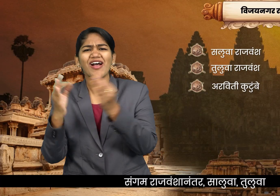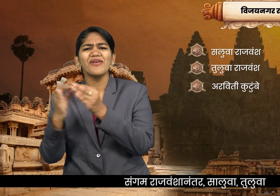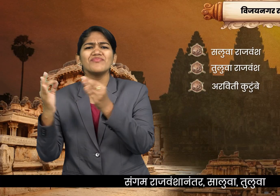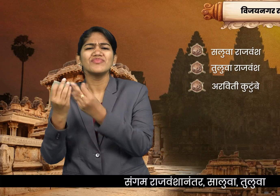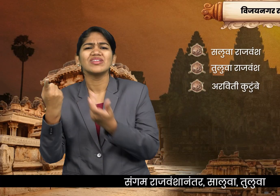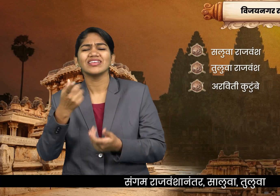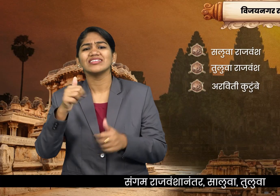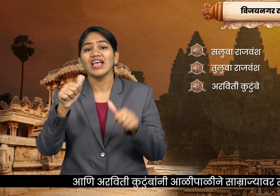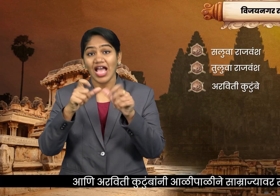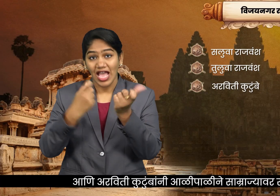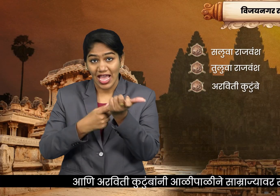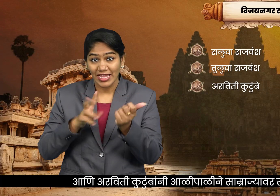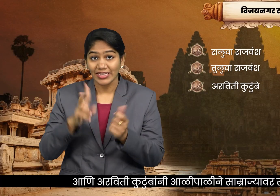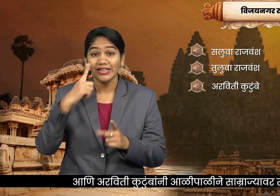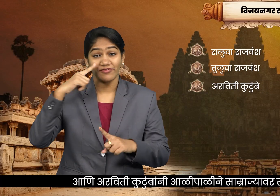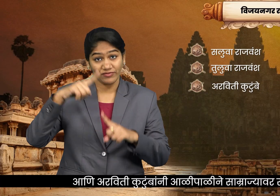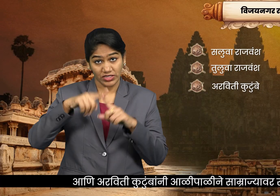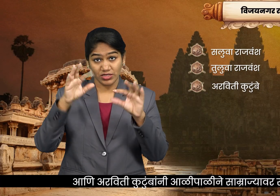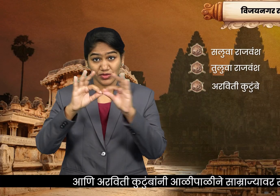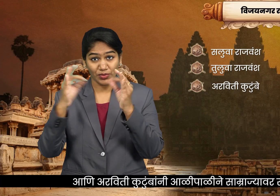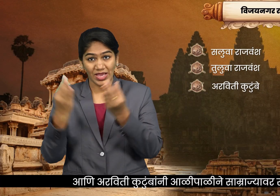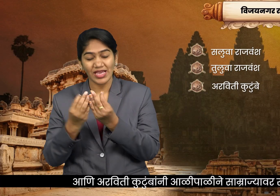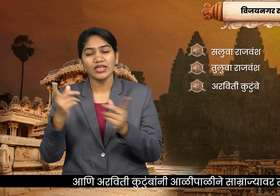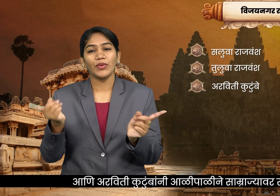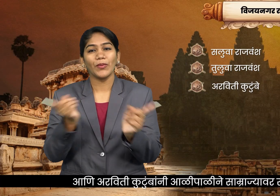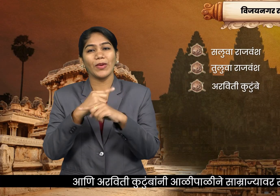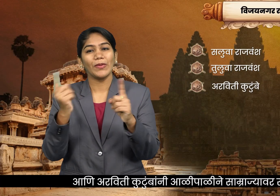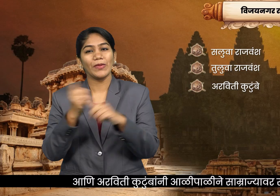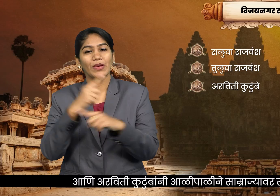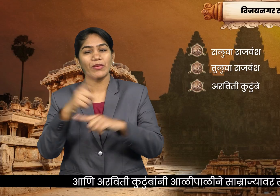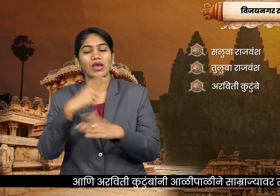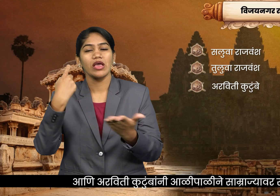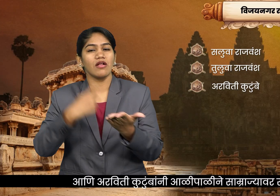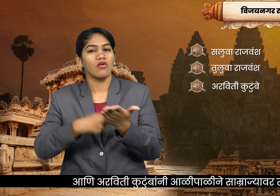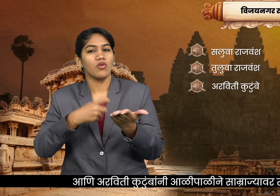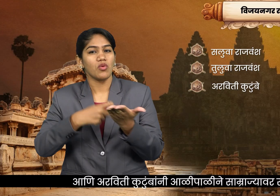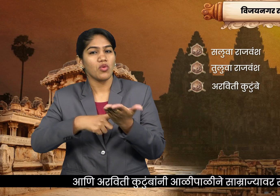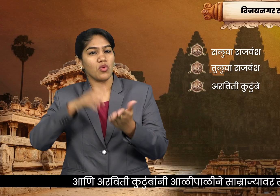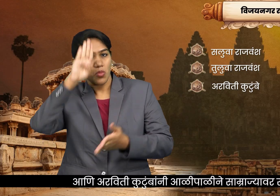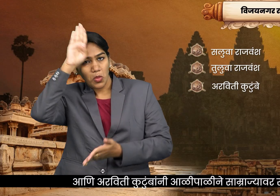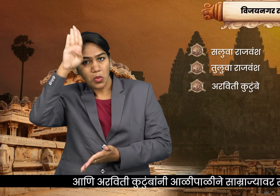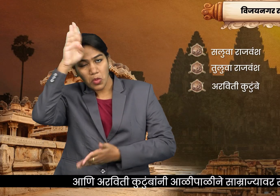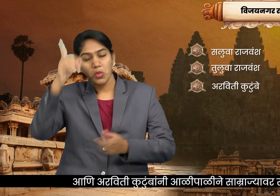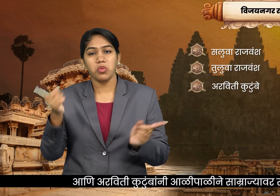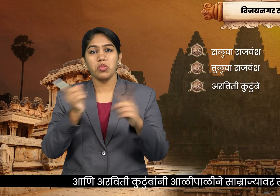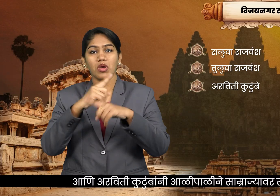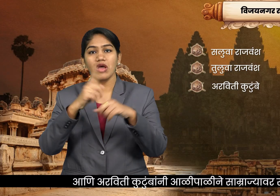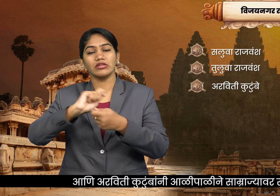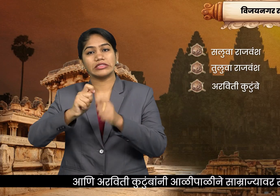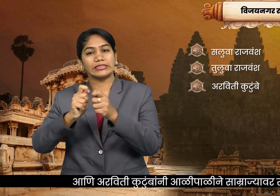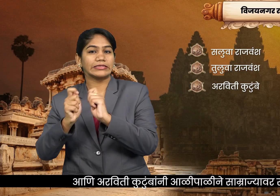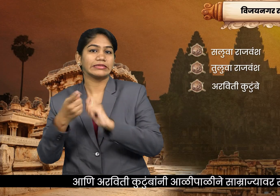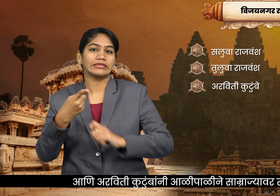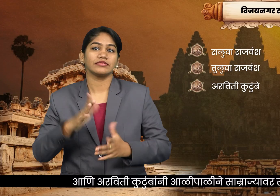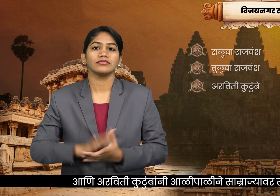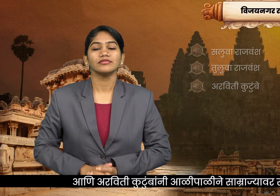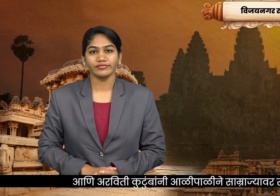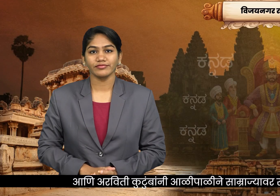आणि अरविती कुटुंबाने आणि पाठीने साम्राज्यावर राज्य